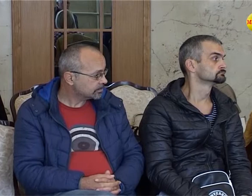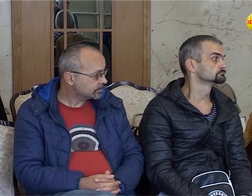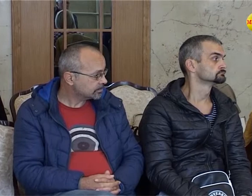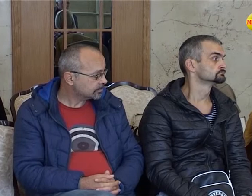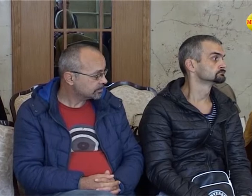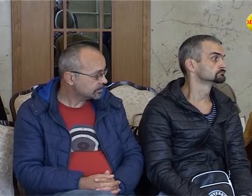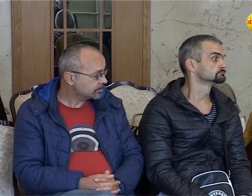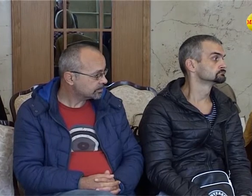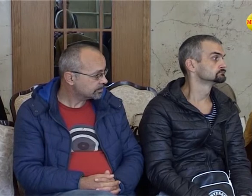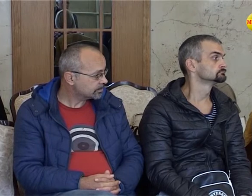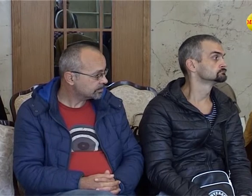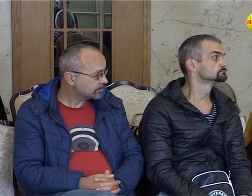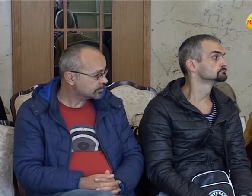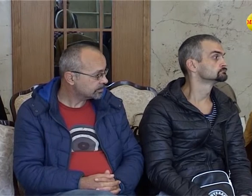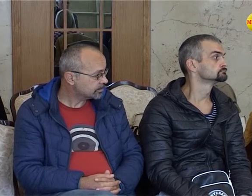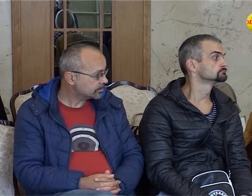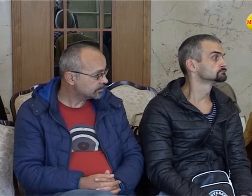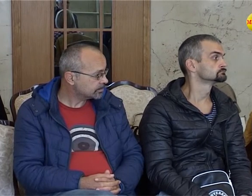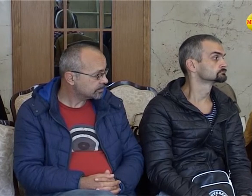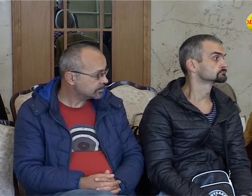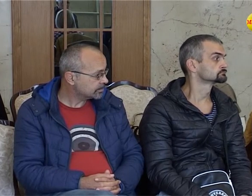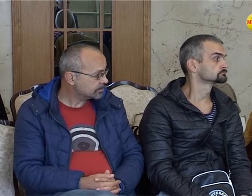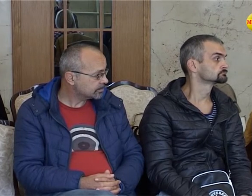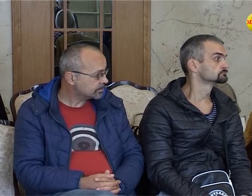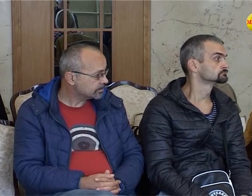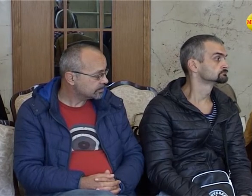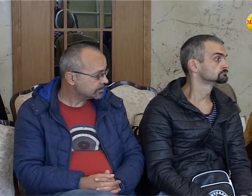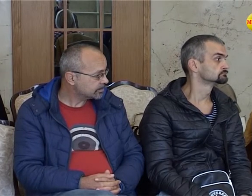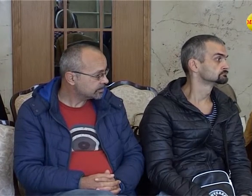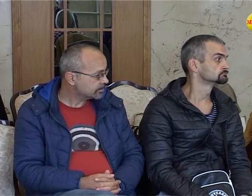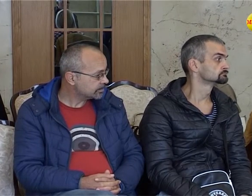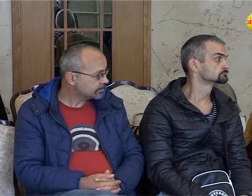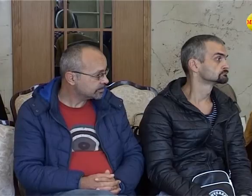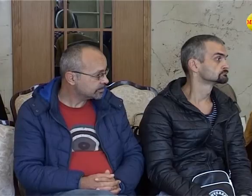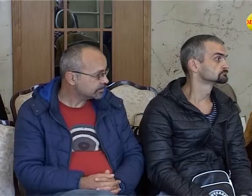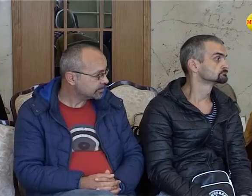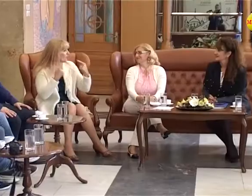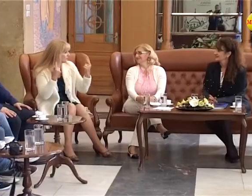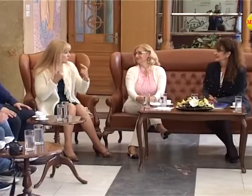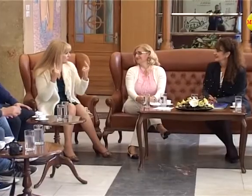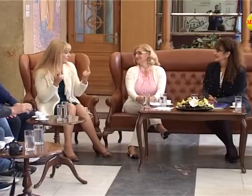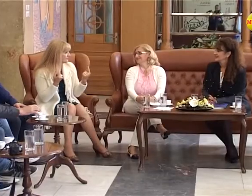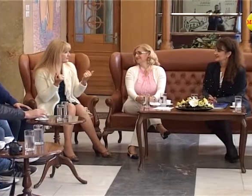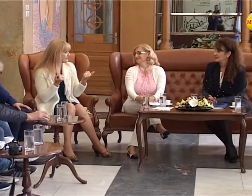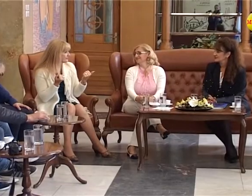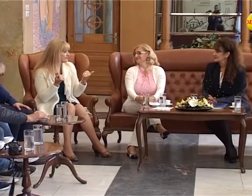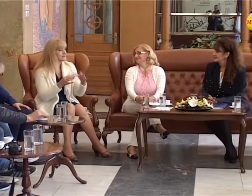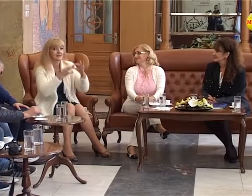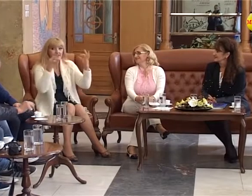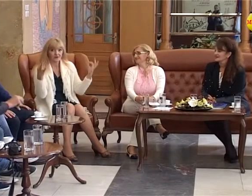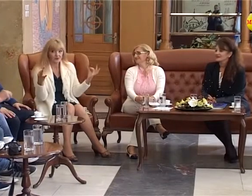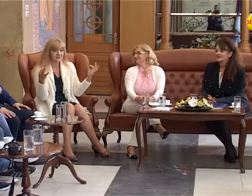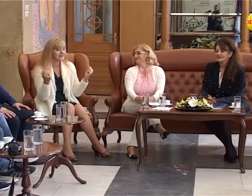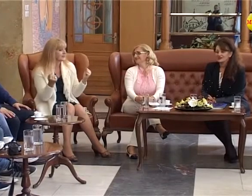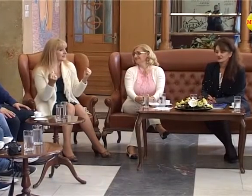u subotu 30. septembra od 15 časova u Centru za sport i rehabilitaciju osoba sa invaliditetom Iskra.